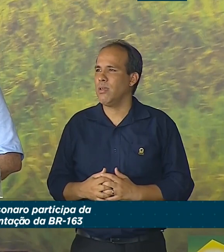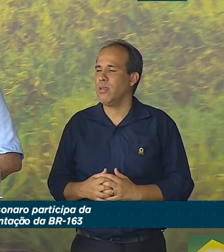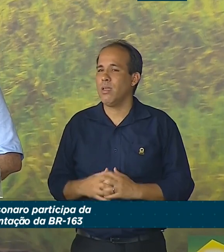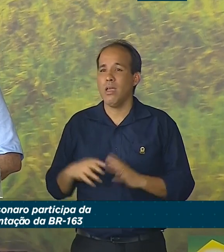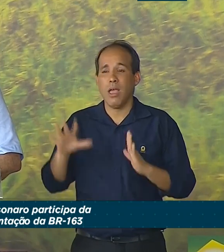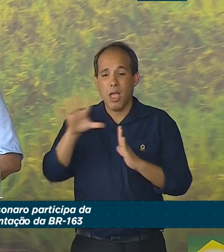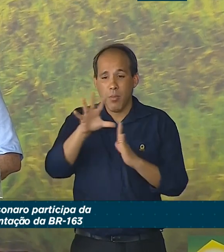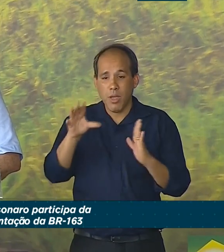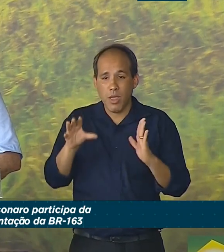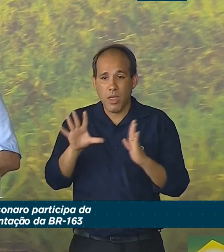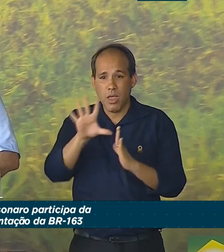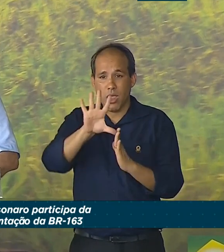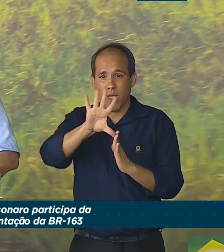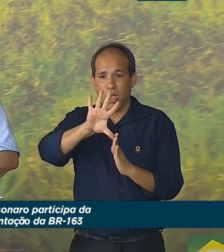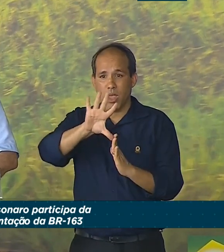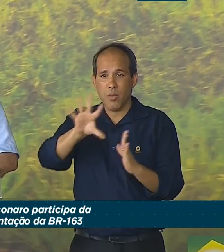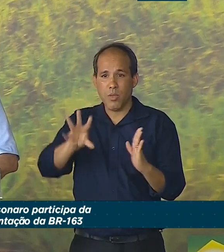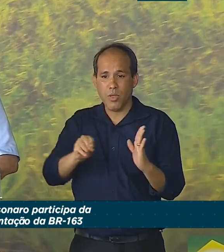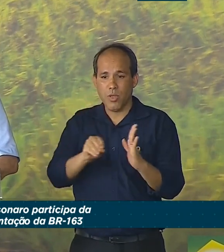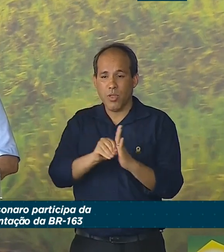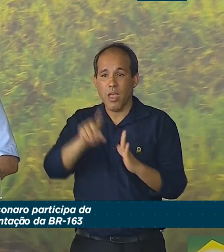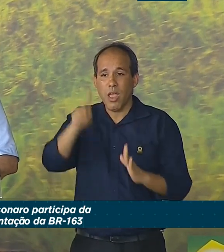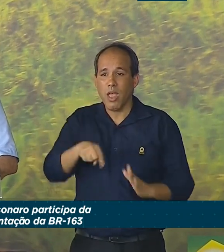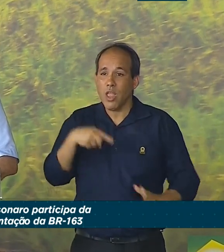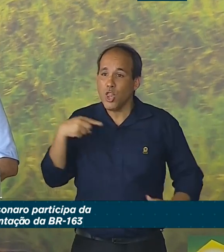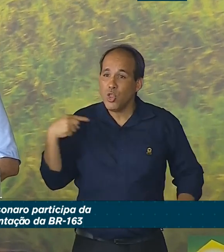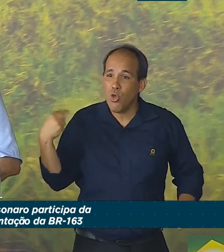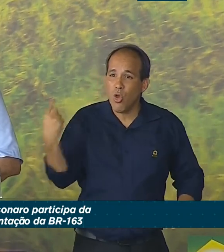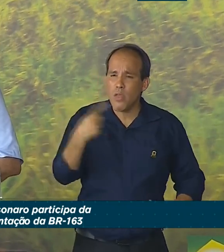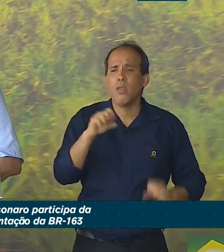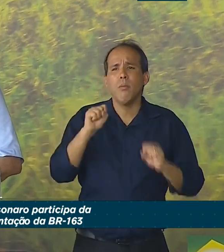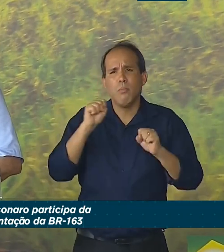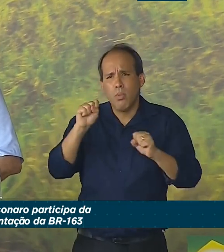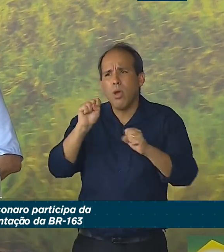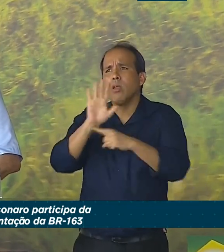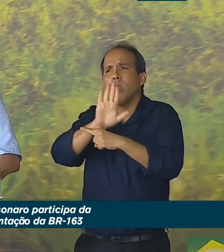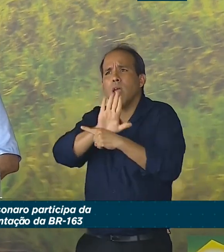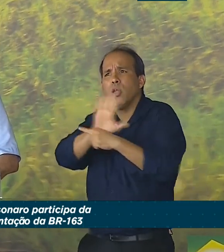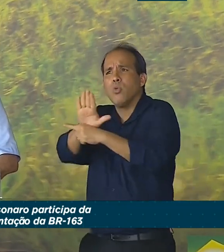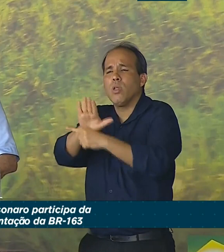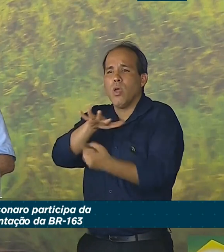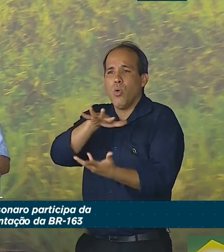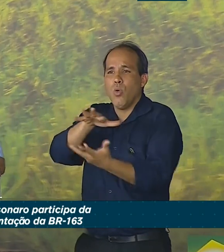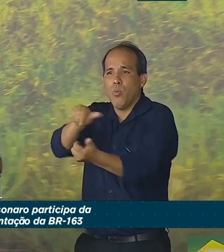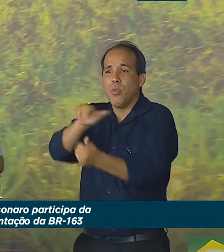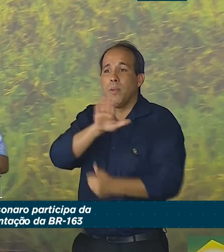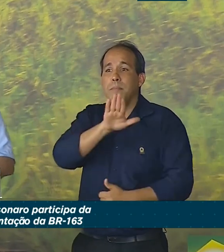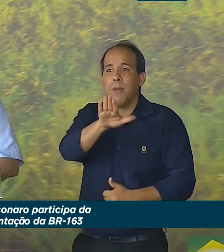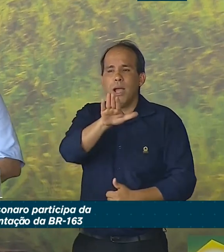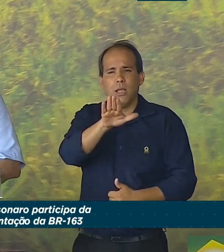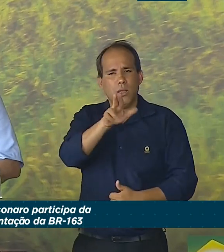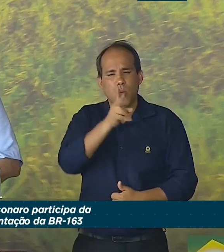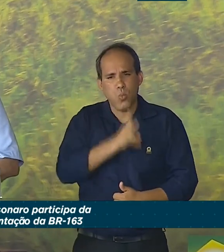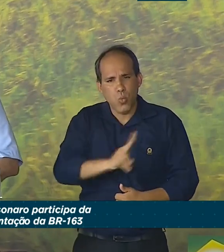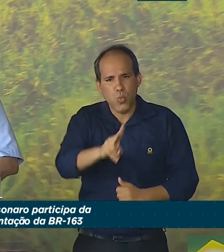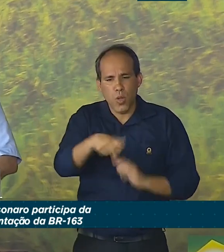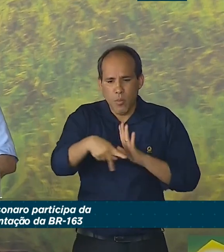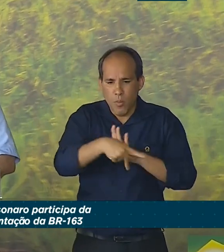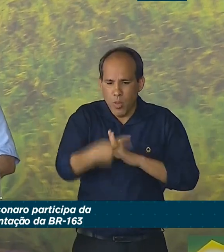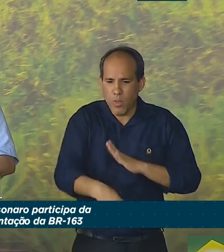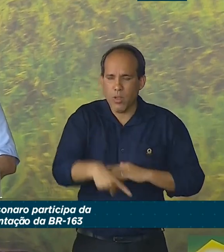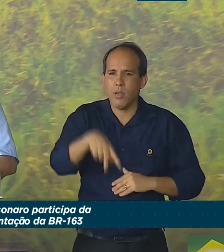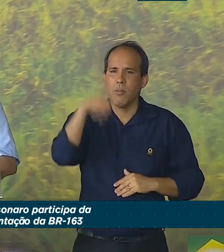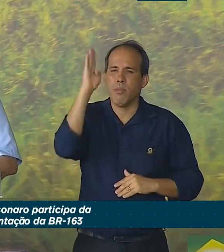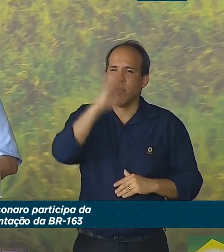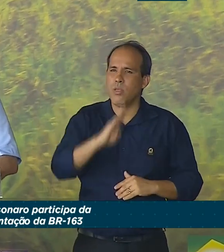A Amazônia é solução até para o mundo, mas não vai continuar sendo problema para nós. Nós